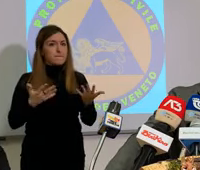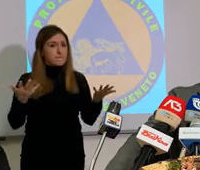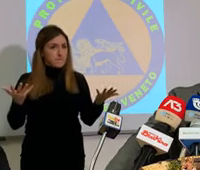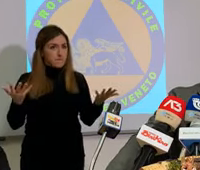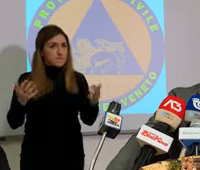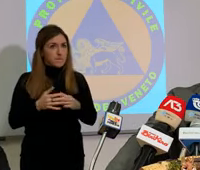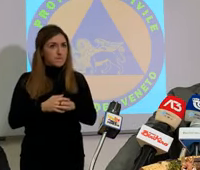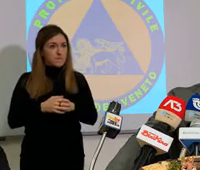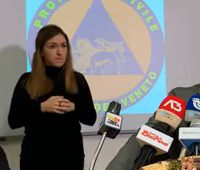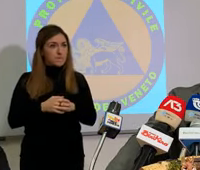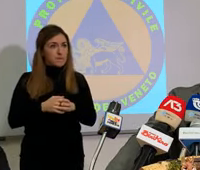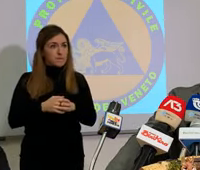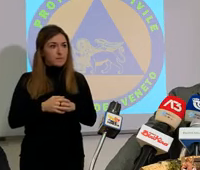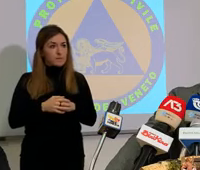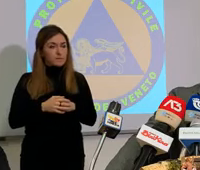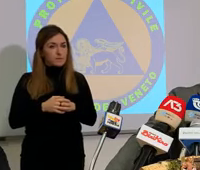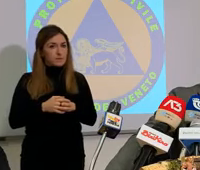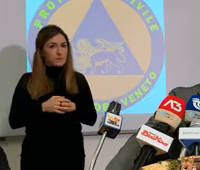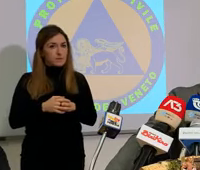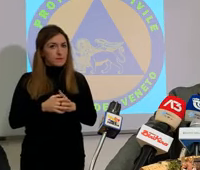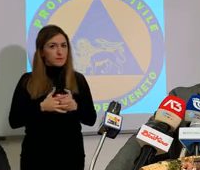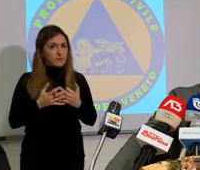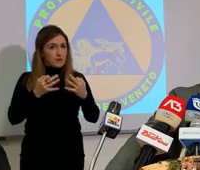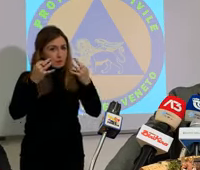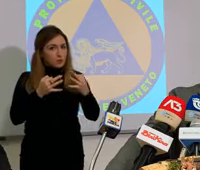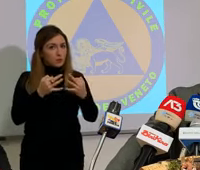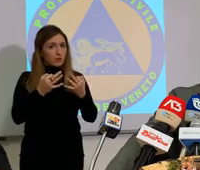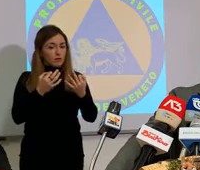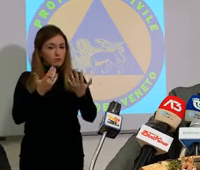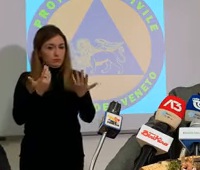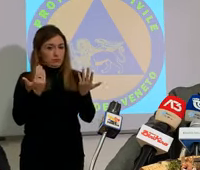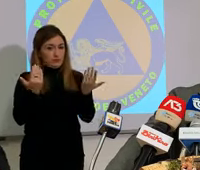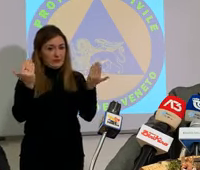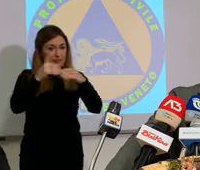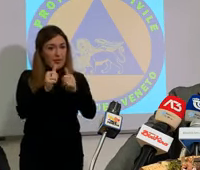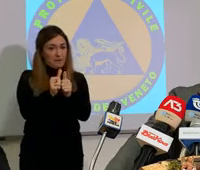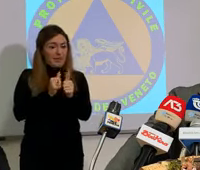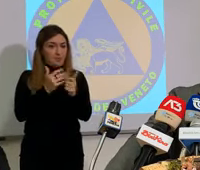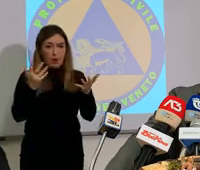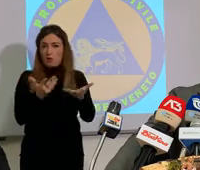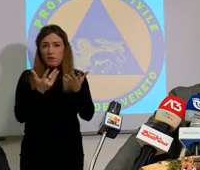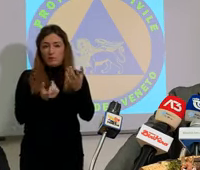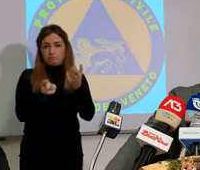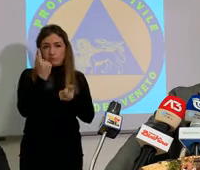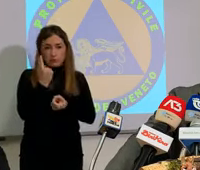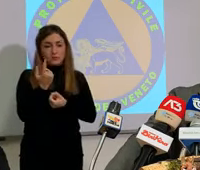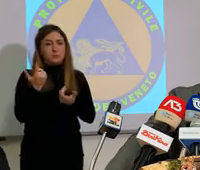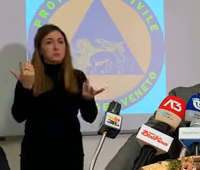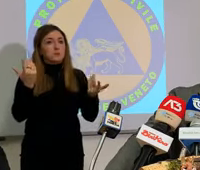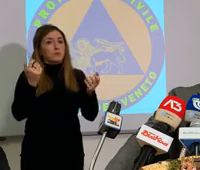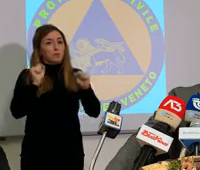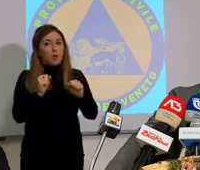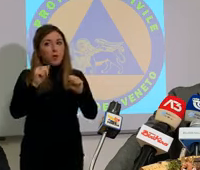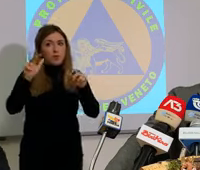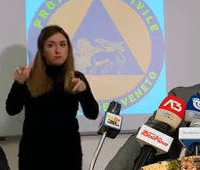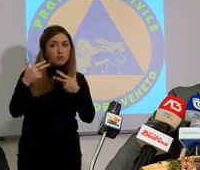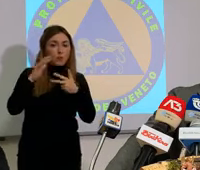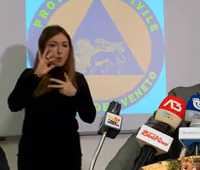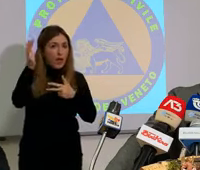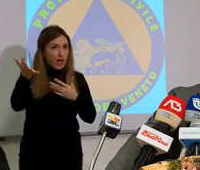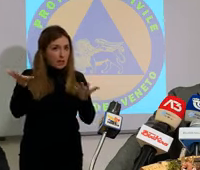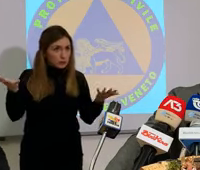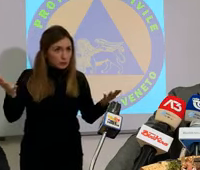di queste riunioni immagine che prima di sera qualcosa accadrà rispetto magari ad un eventuale altro incontro e domani